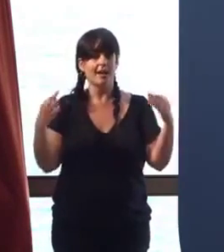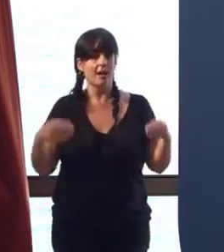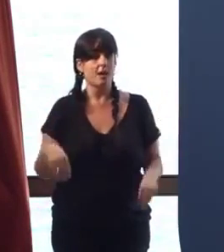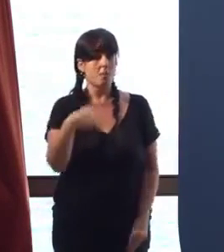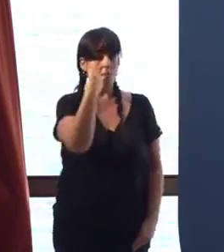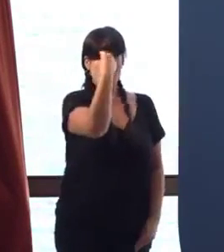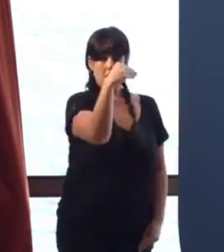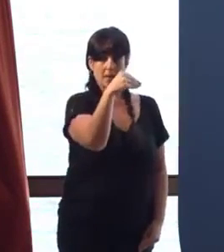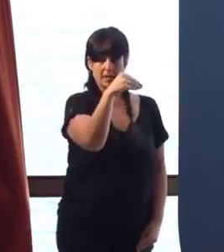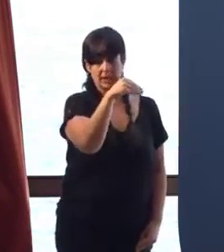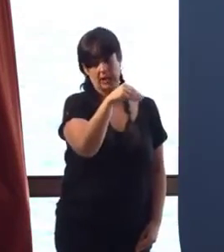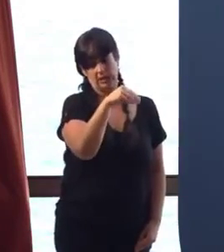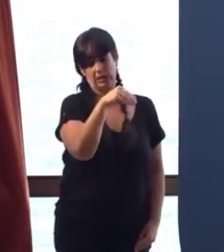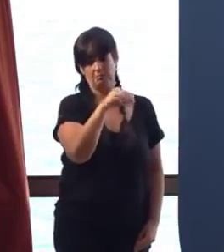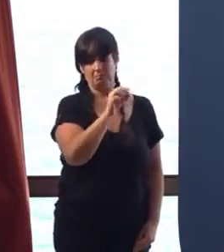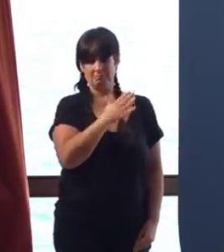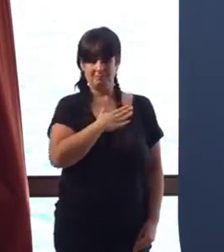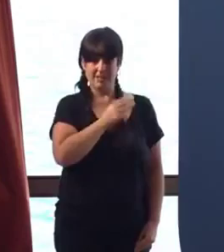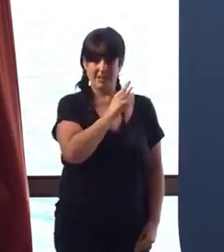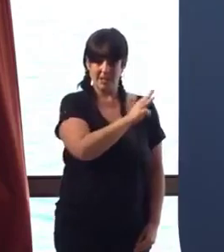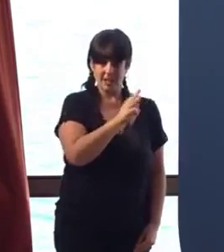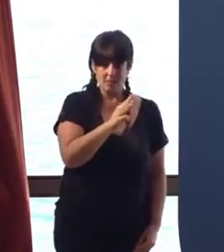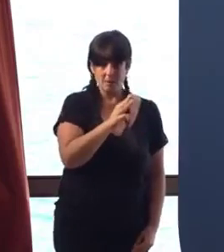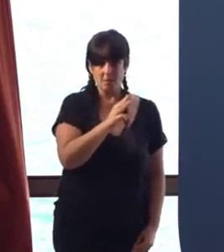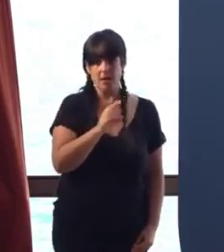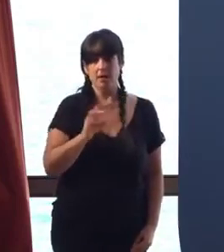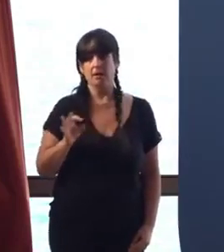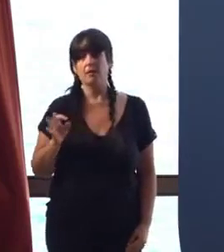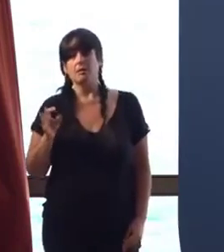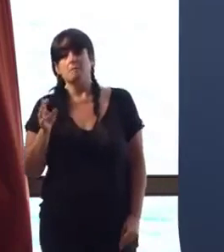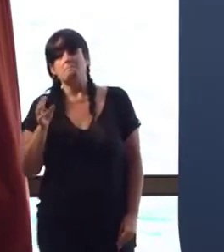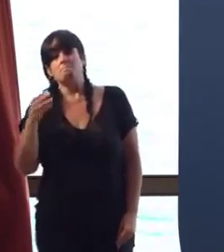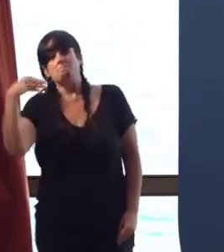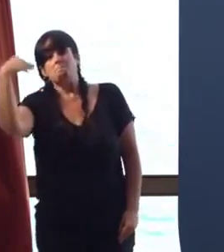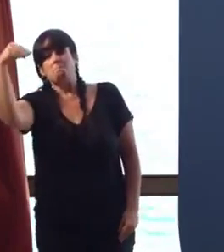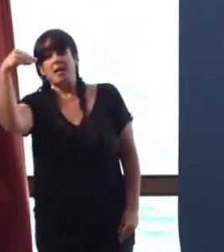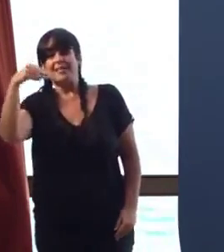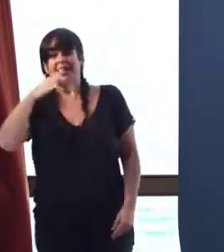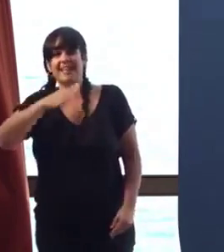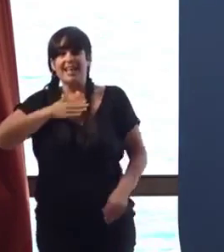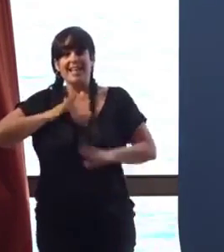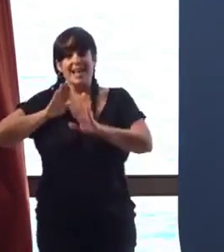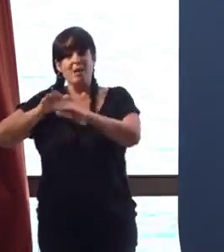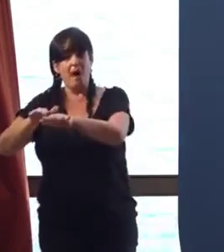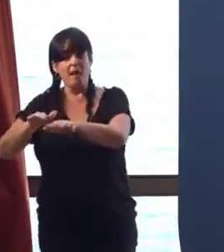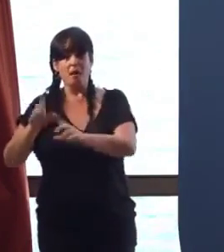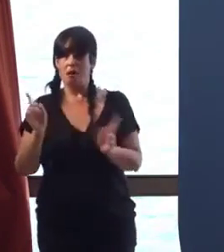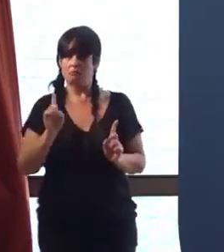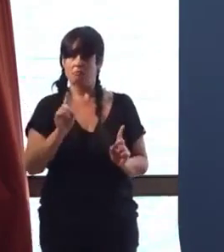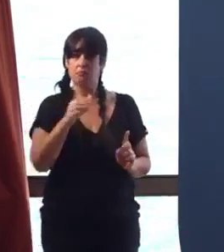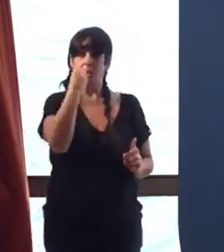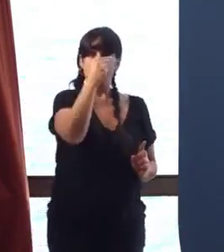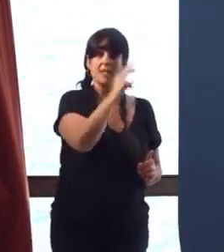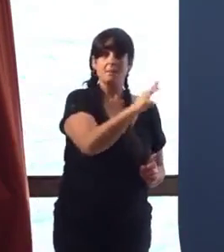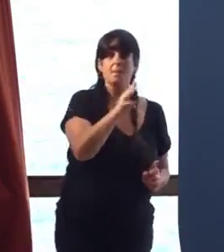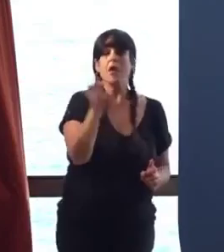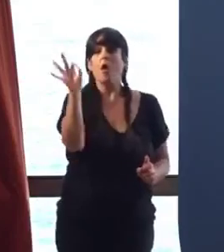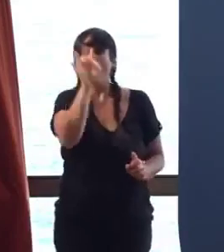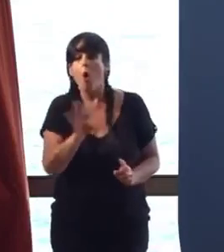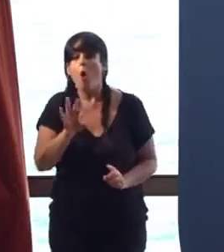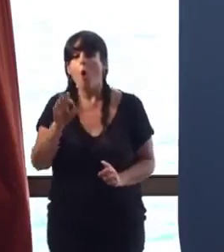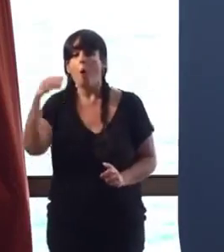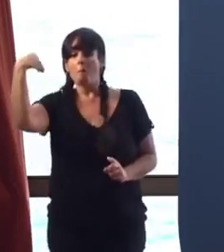un presidente del PP y no entre un presidente de Marea. Se elige entre un presidente del PP y un presidente de los gallegos